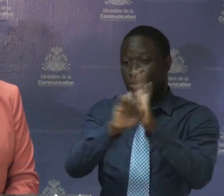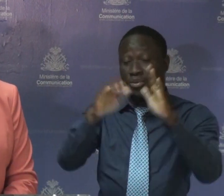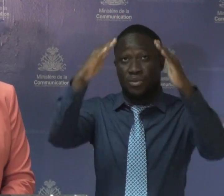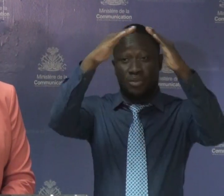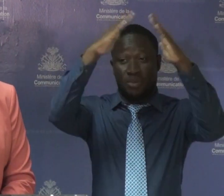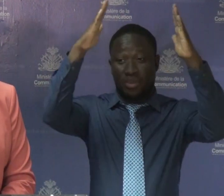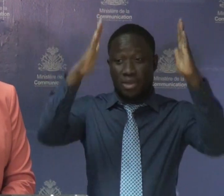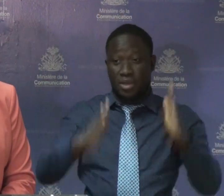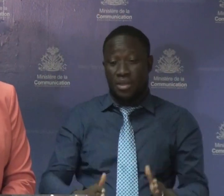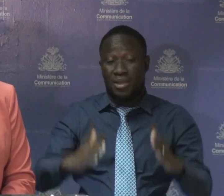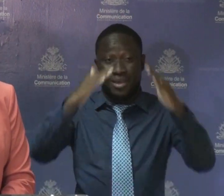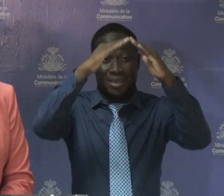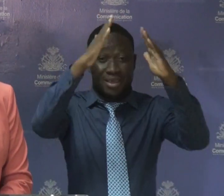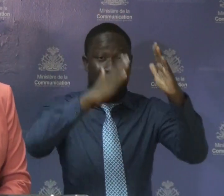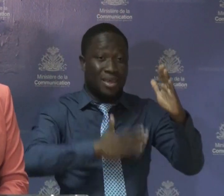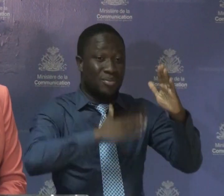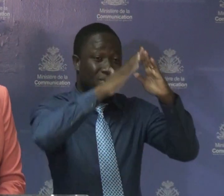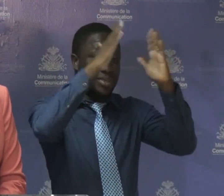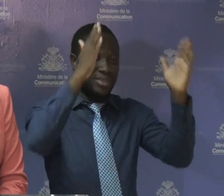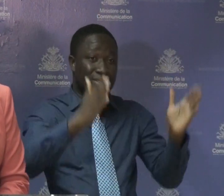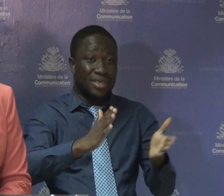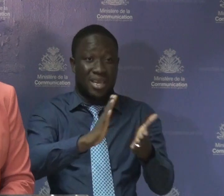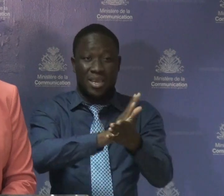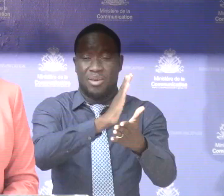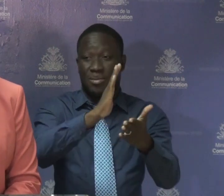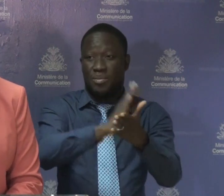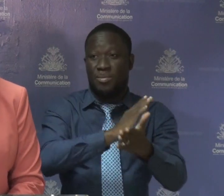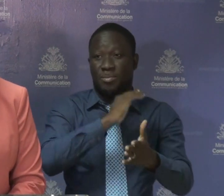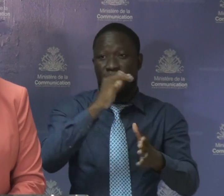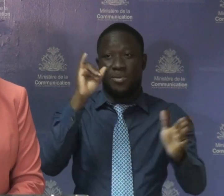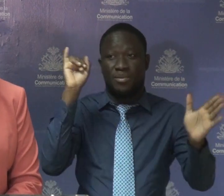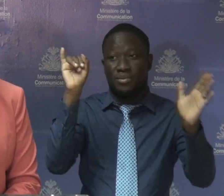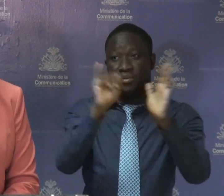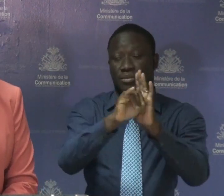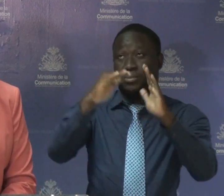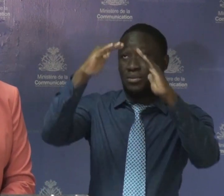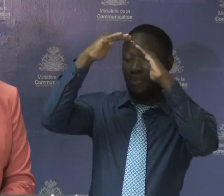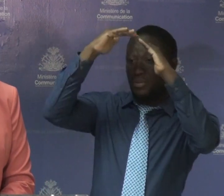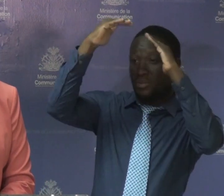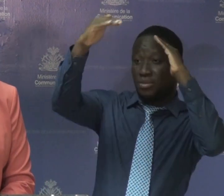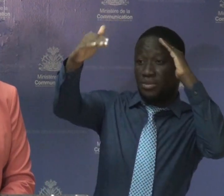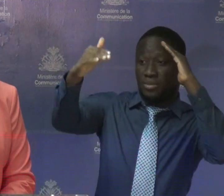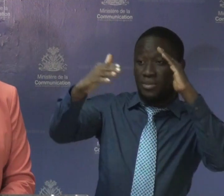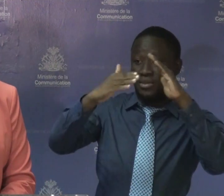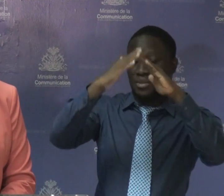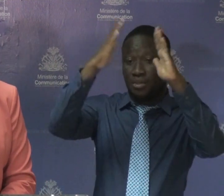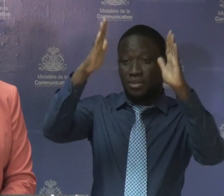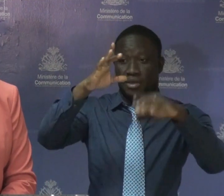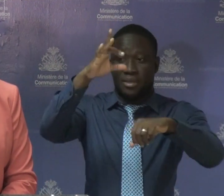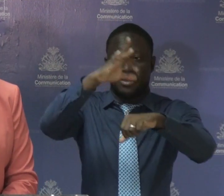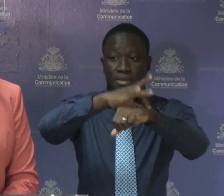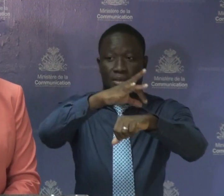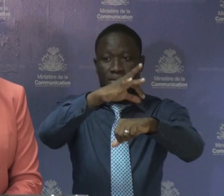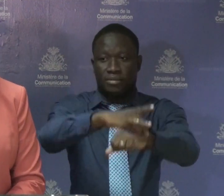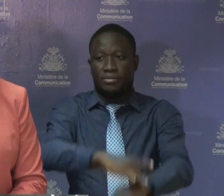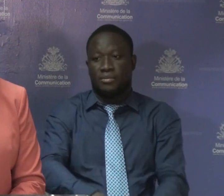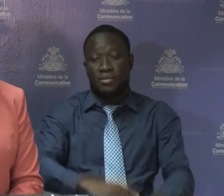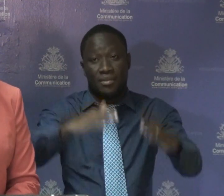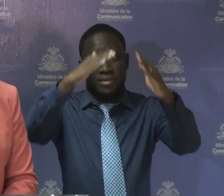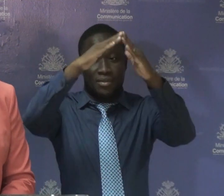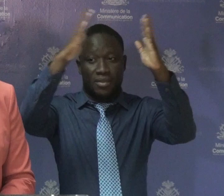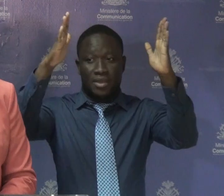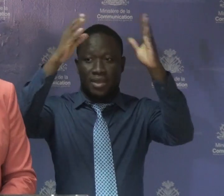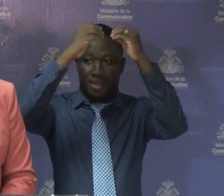là. Caille moi c'est caille paille. Pas prendre portrait joupam. Joupam c'est caille tête. Caille là